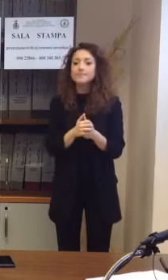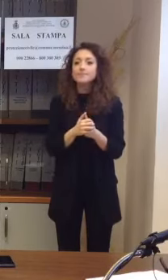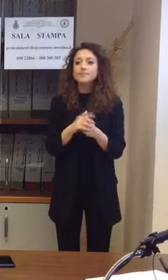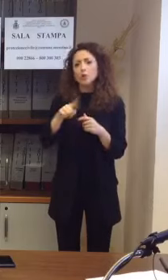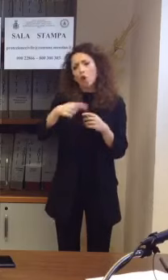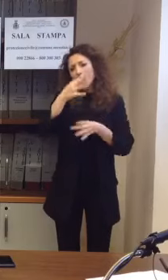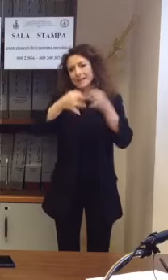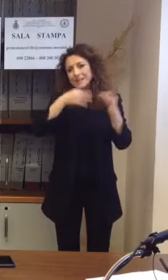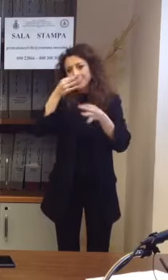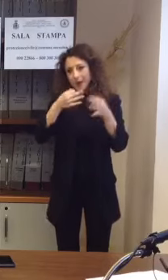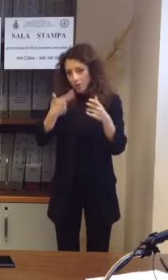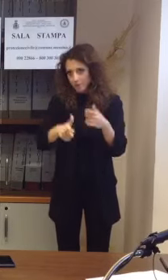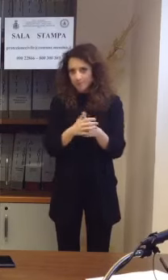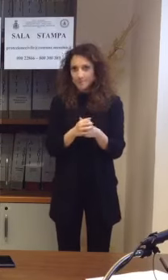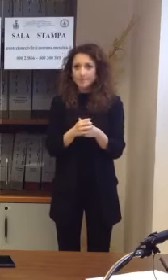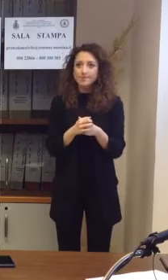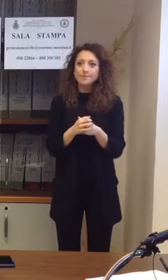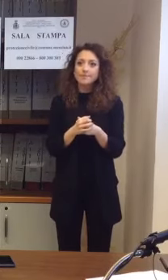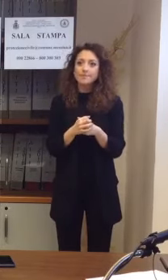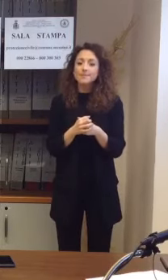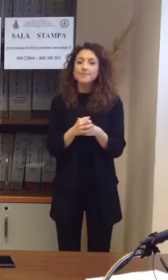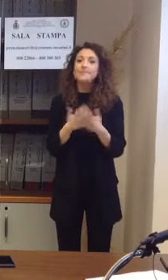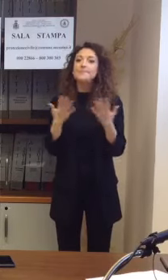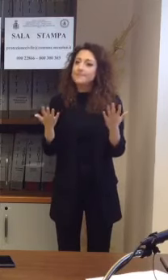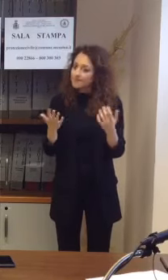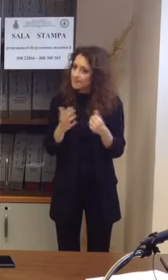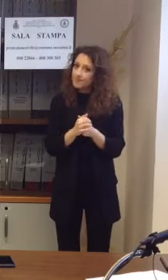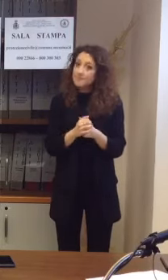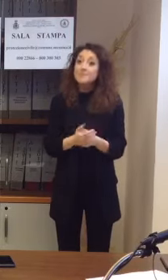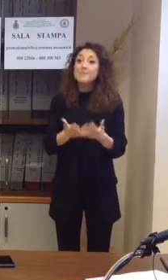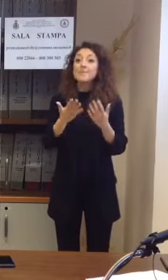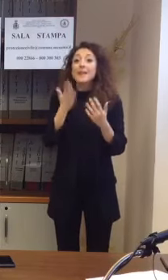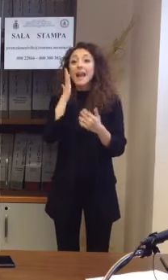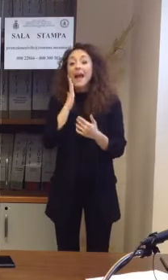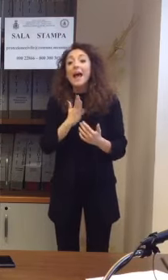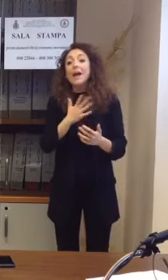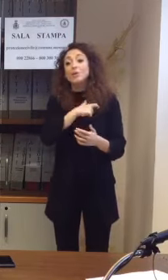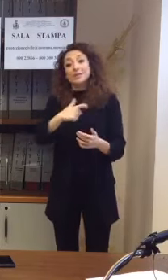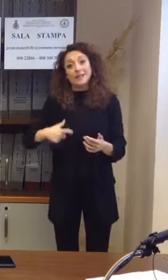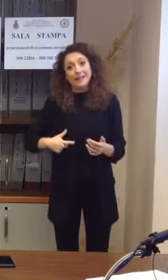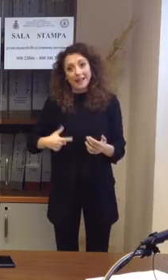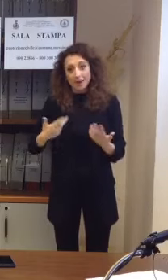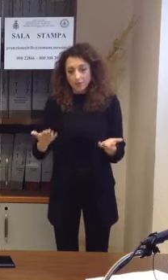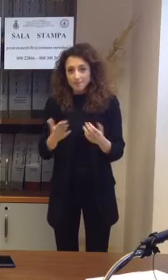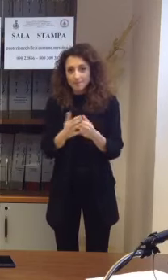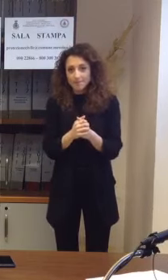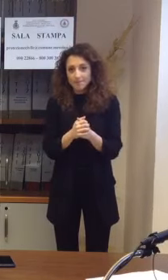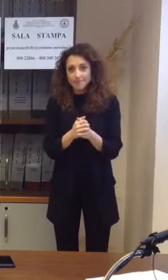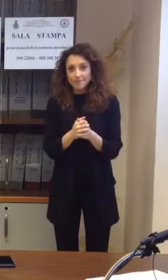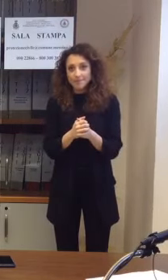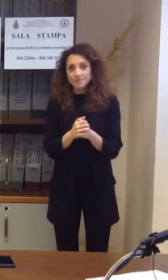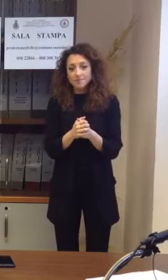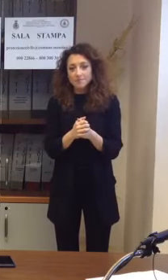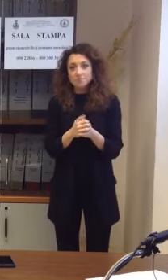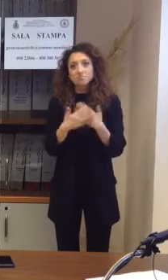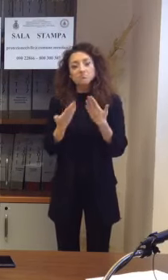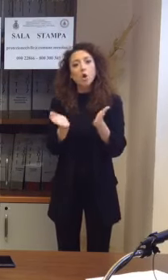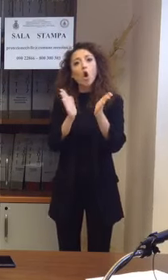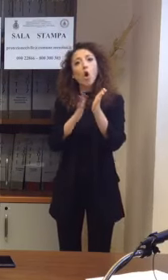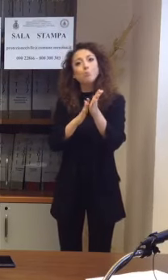vado spiegando i dati della Family Card. Caro sindaco, dopo i complimenti che le